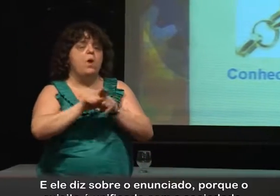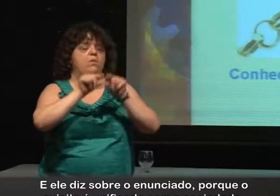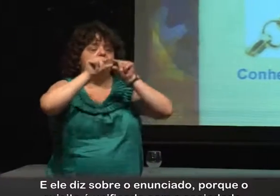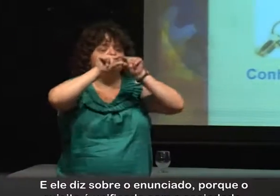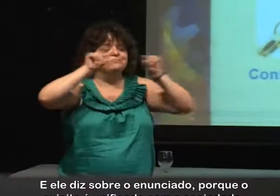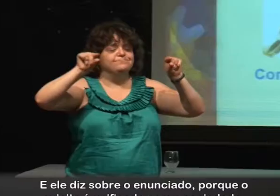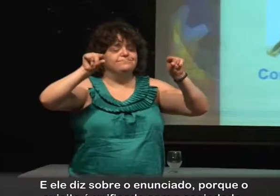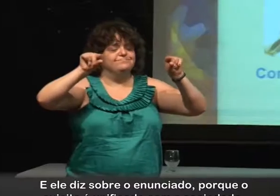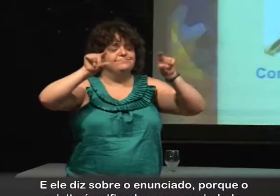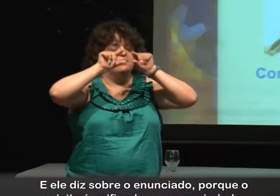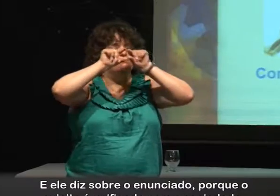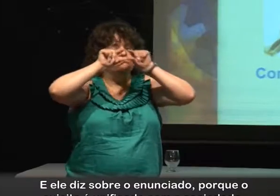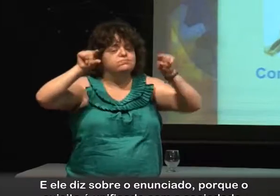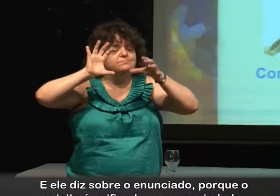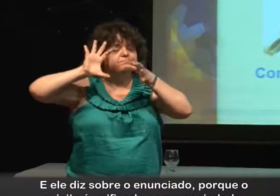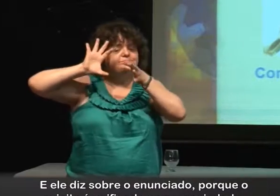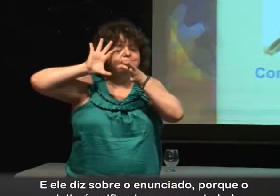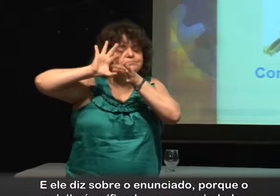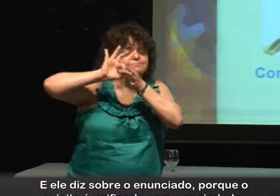E ele diz sobre o enunciado,